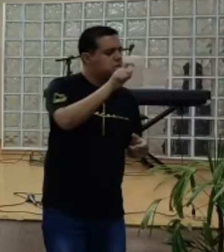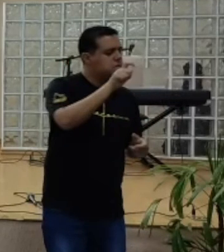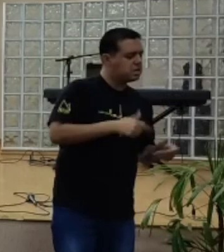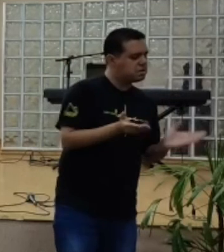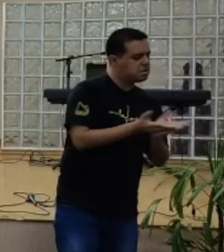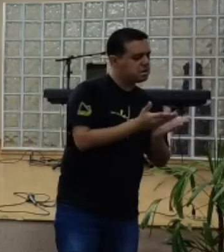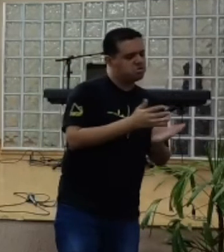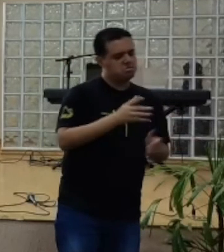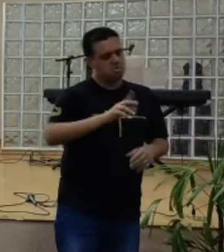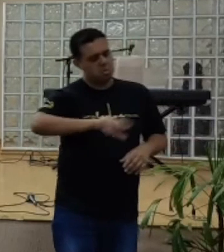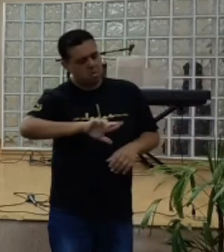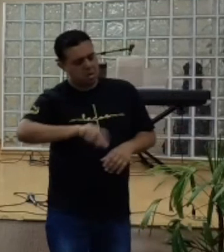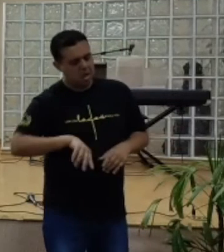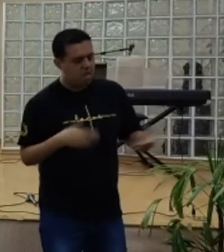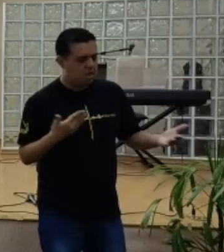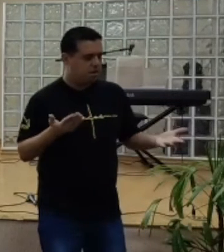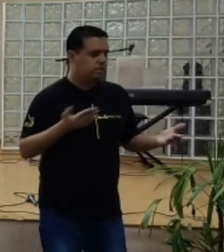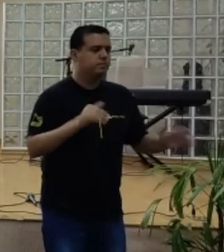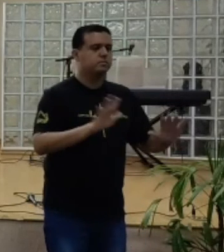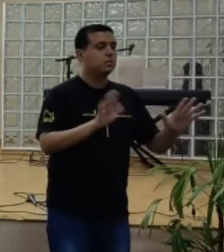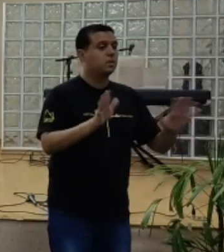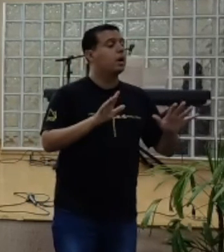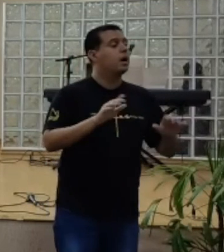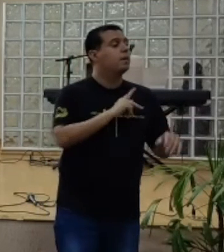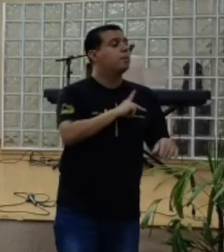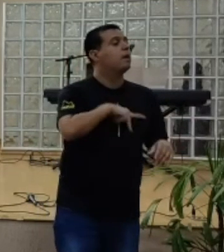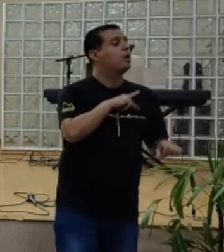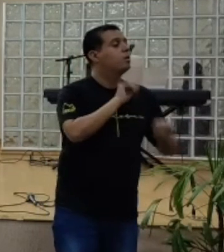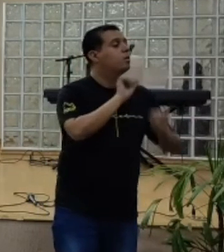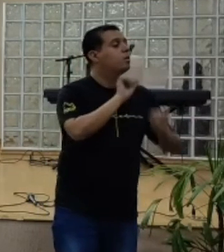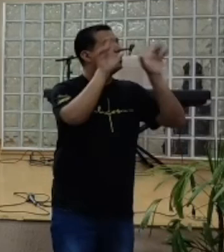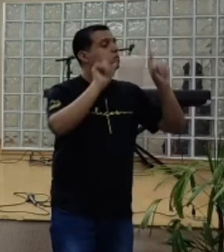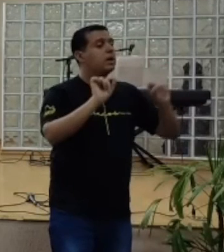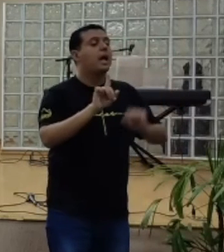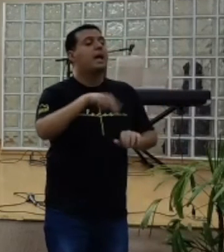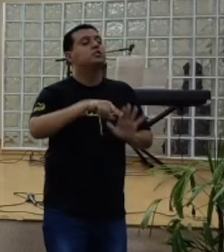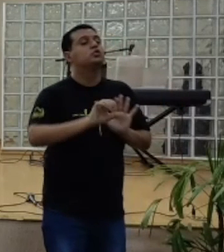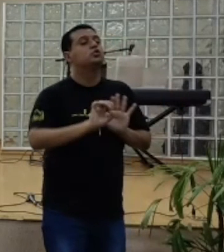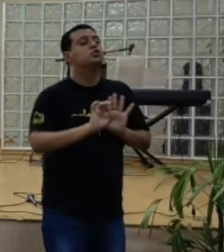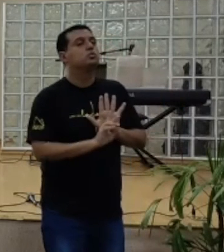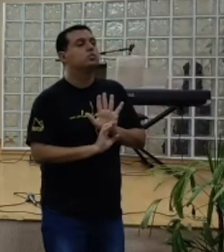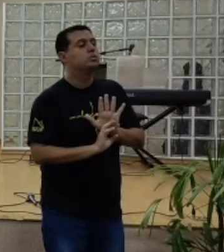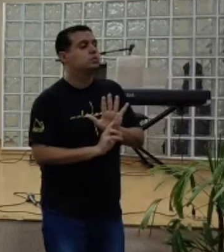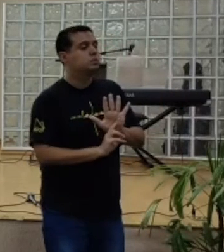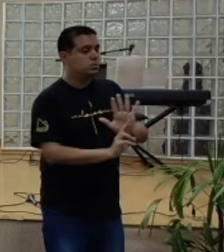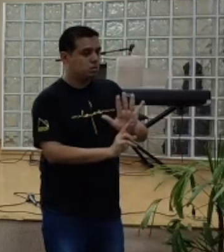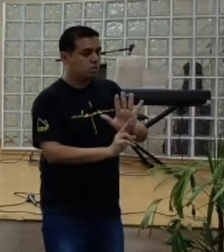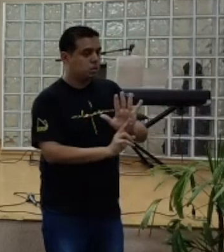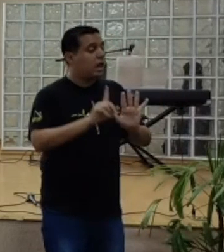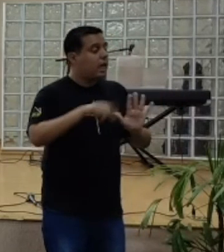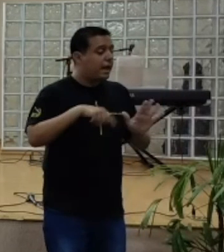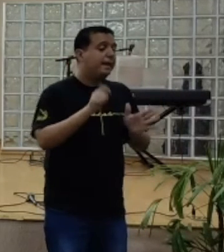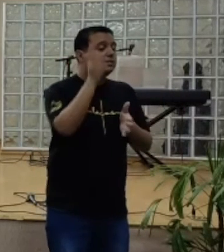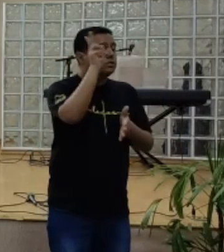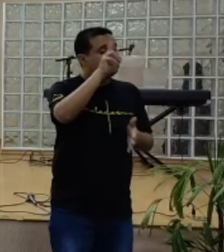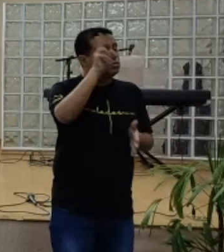deixou claro, isto é uma alegoria. É uma história que eu contei. Ele poderia ter usado uma parábola, ele